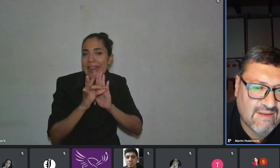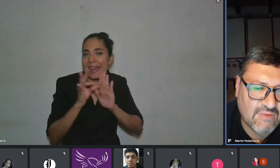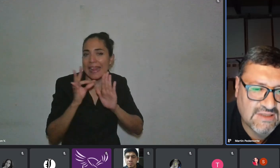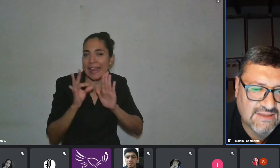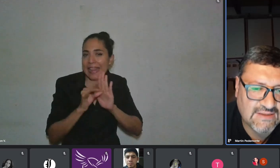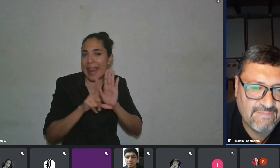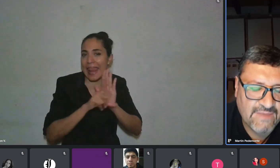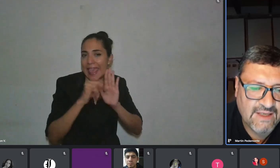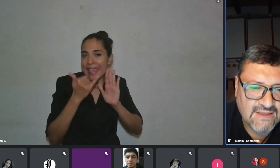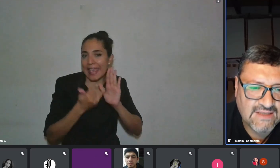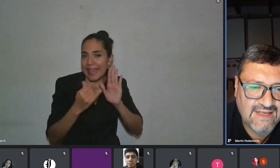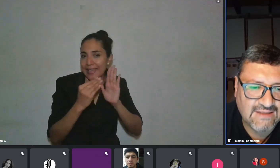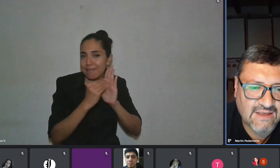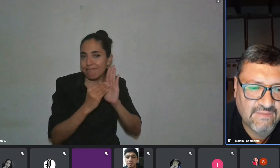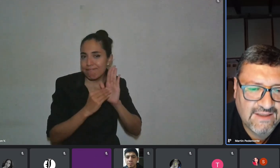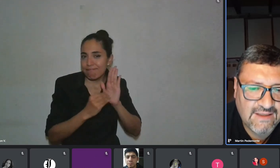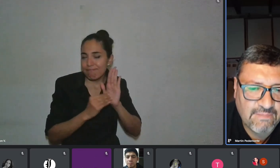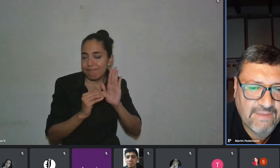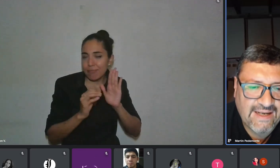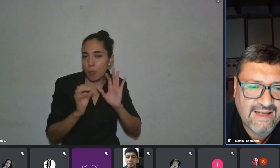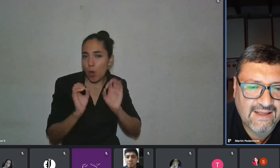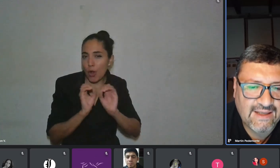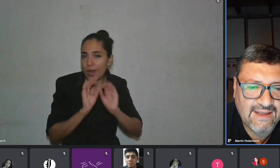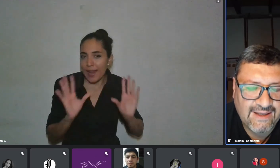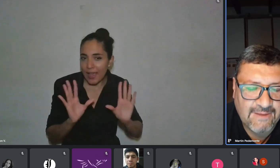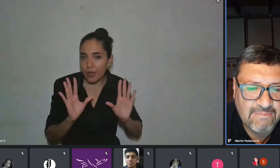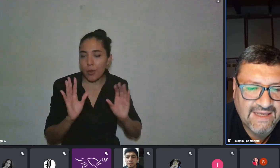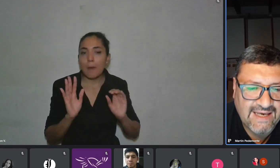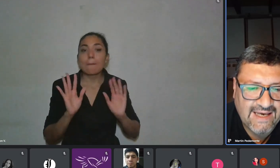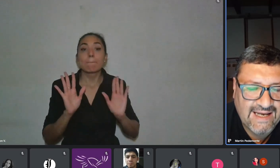básica, digamos, se le interviene para